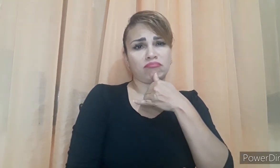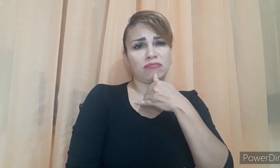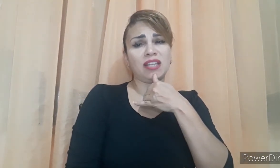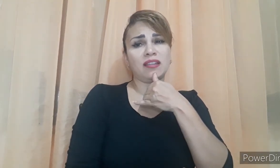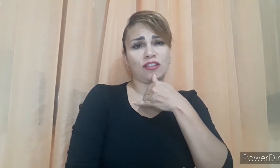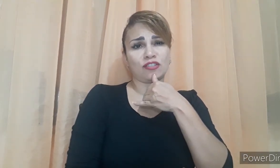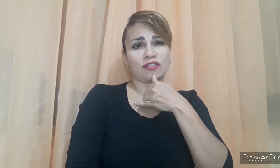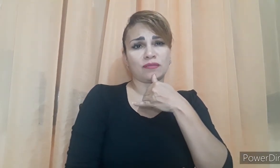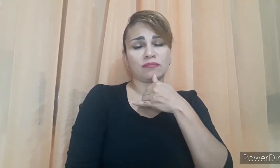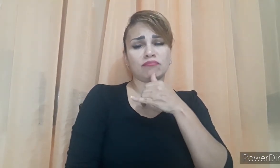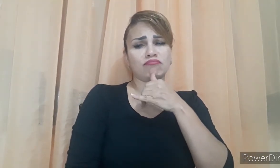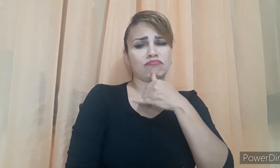E triste.